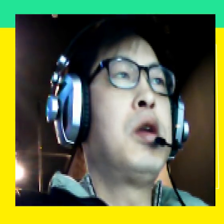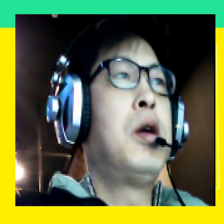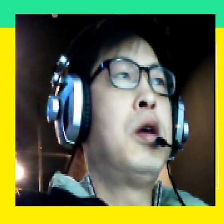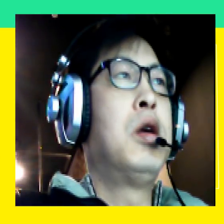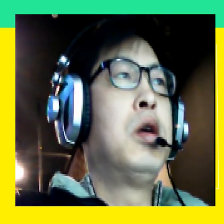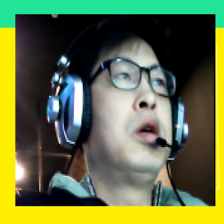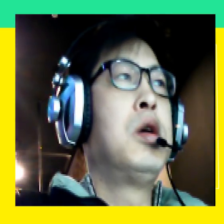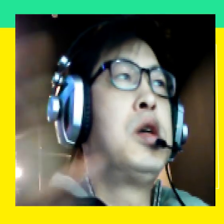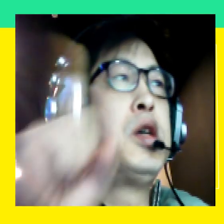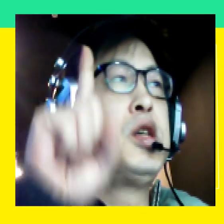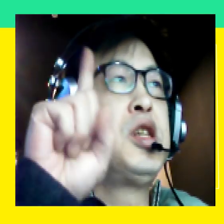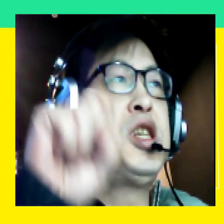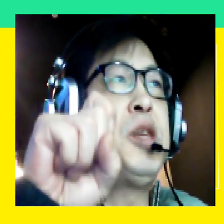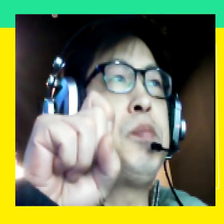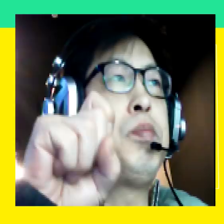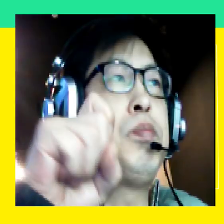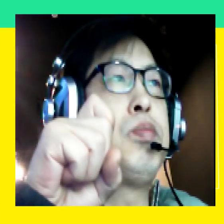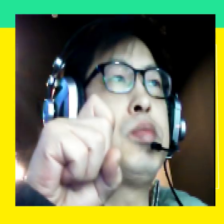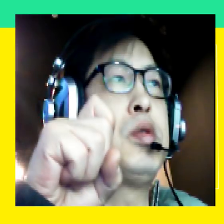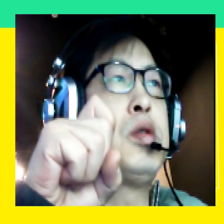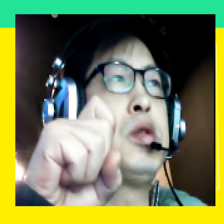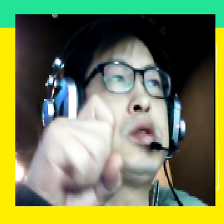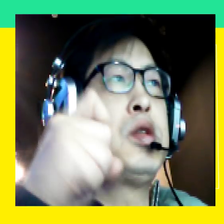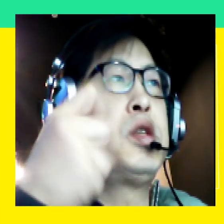17은 17